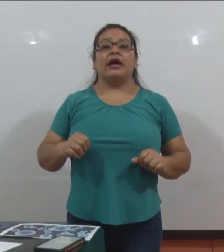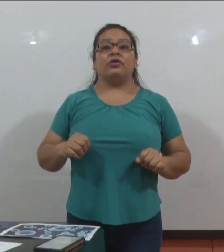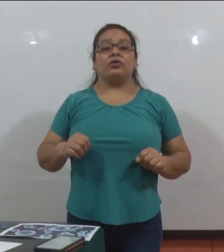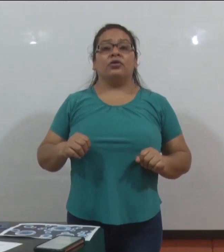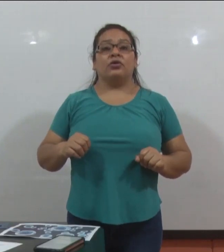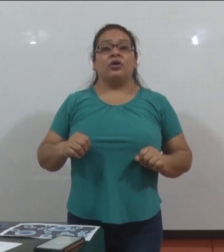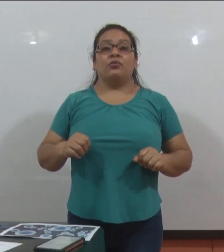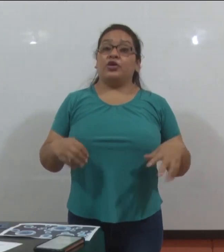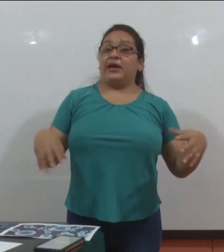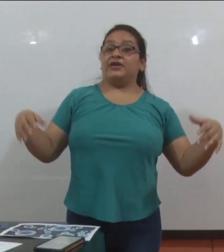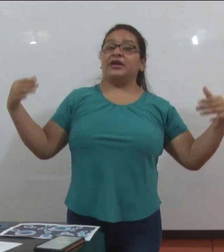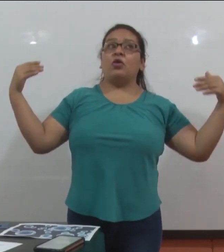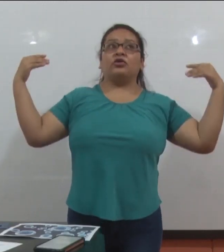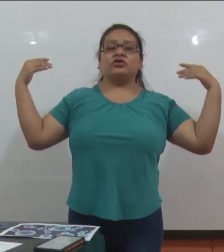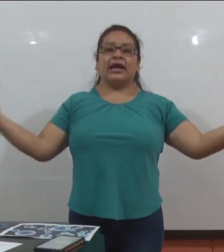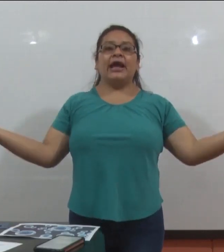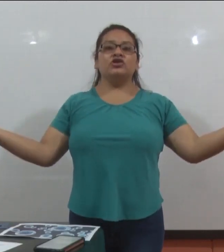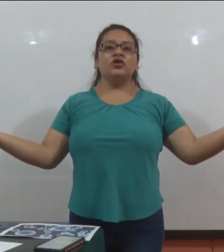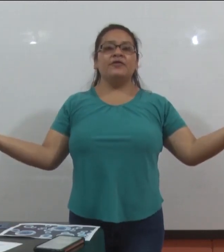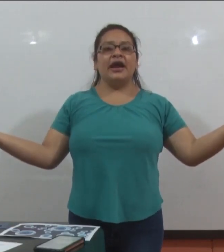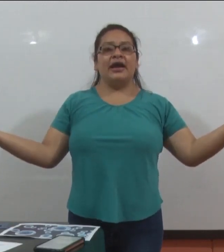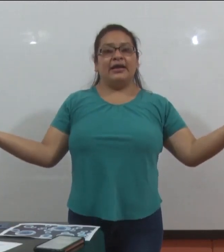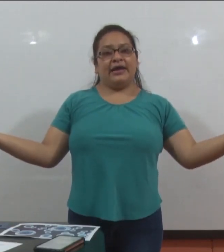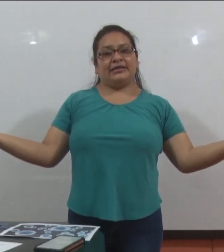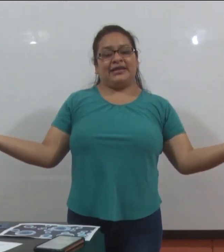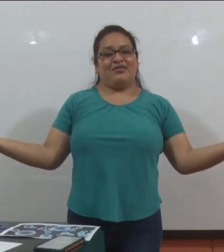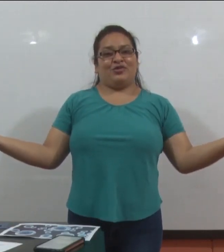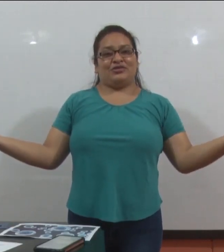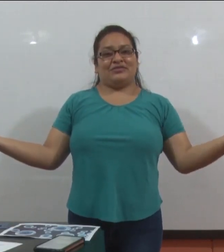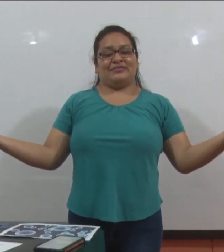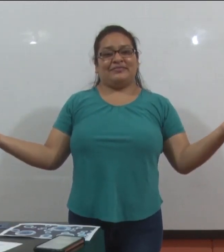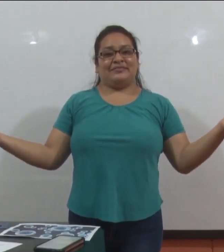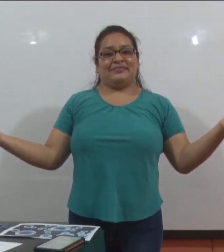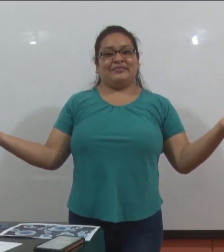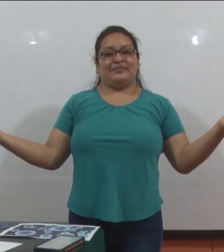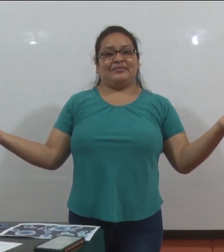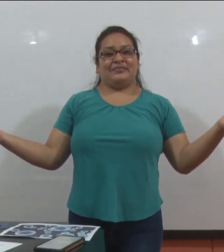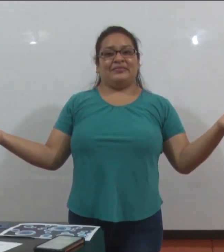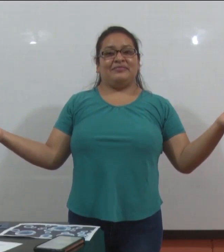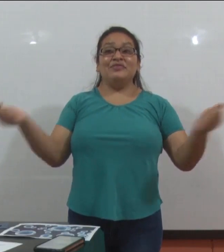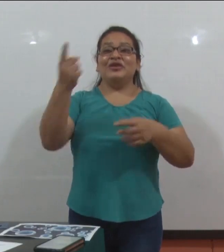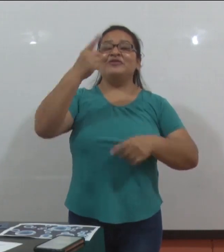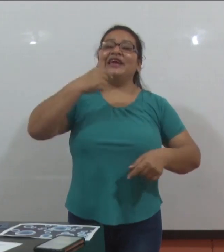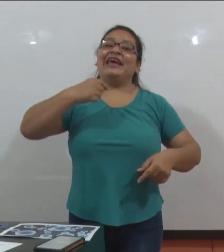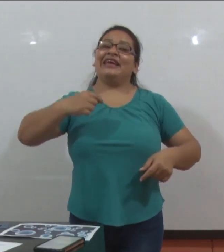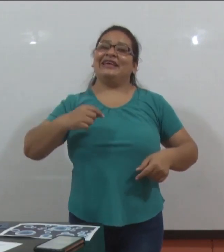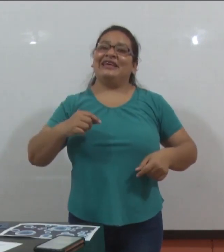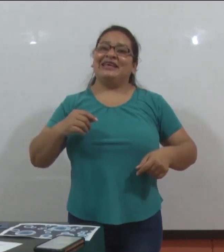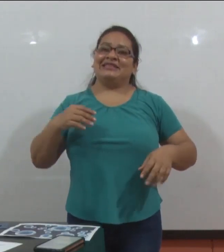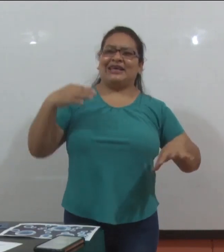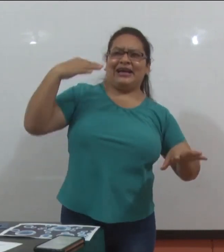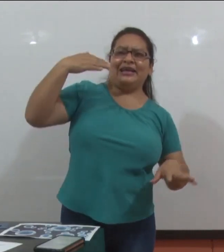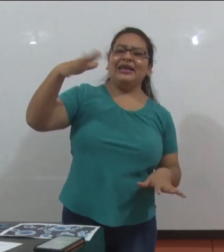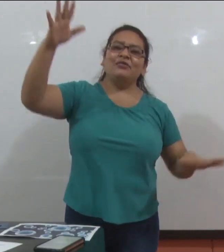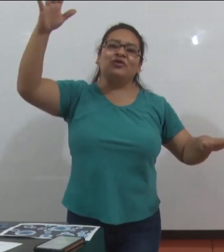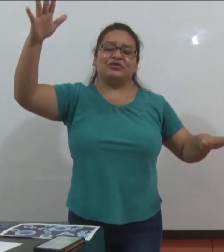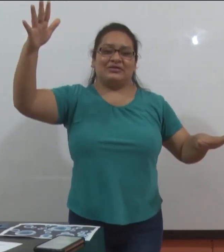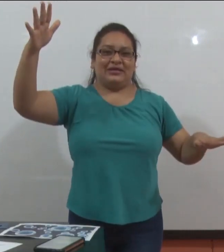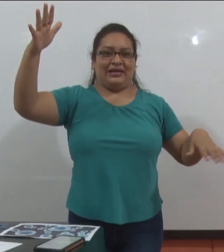cuidado. Porque a veces cuando está la lluvia, ¿qué hacemos? Muy bien, salimos a